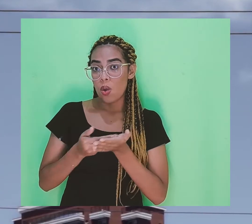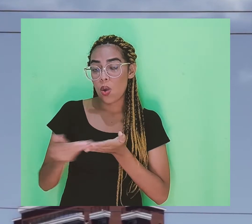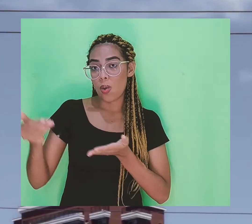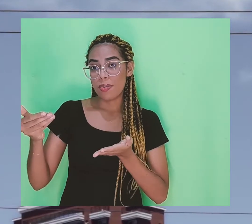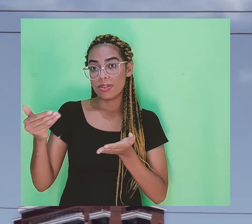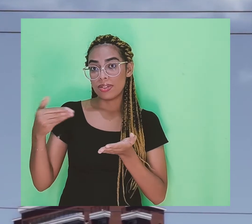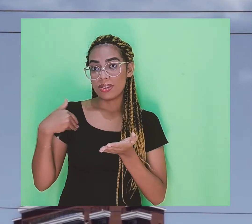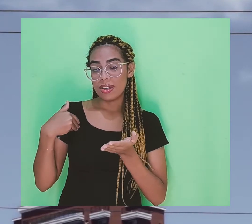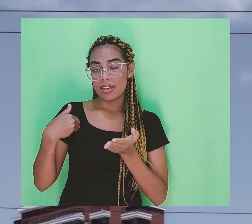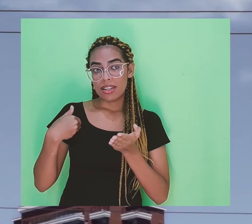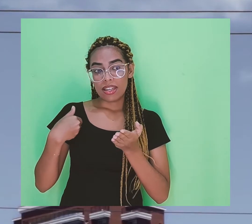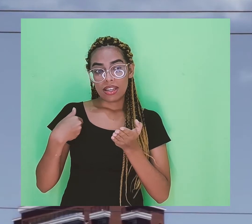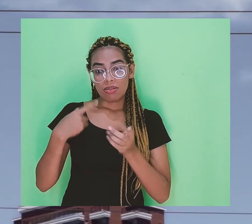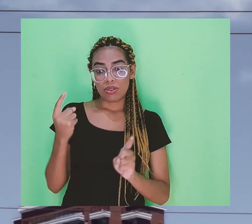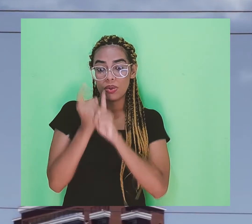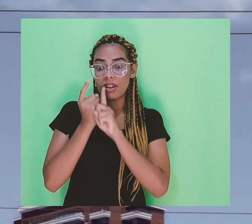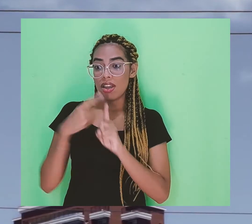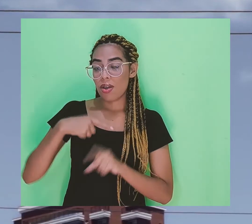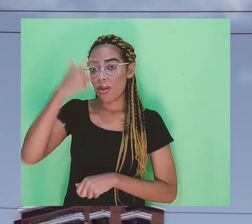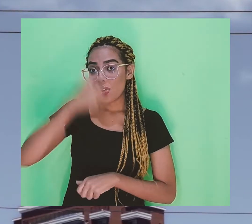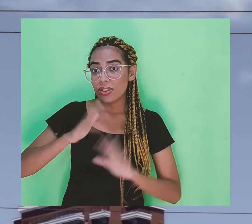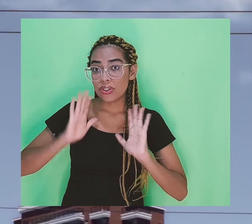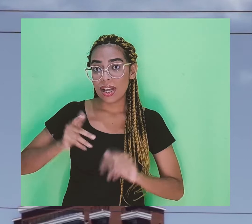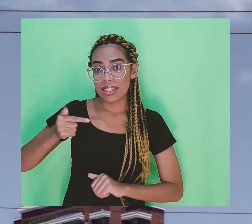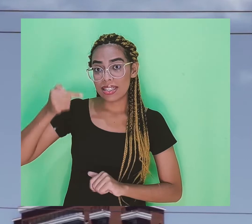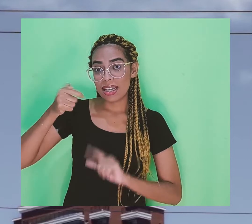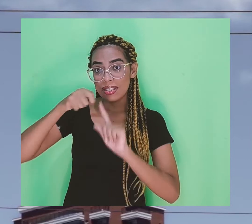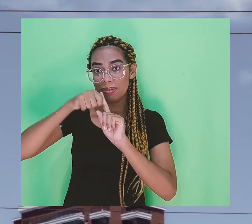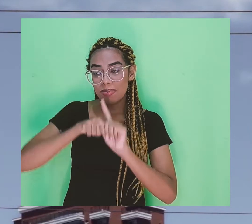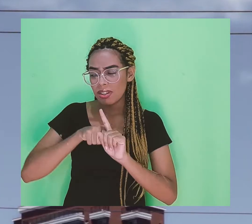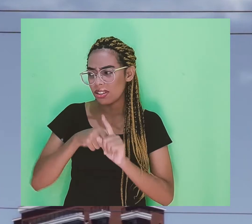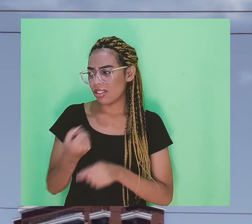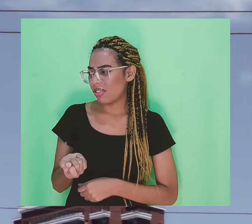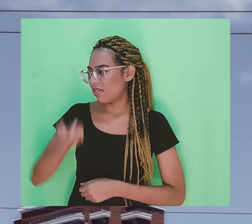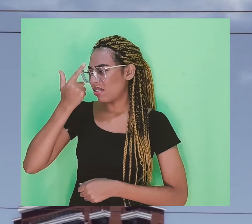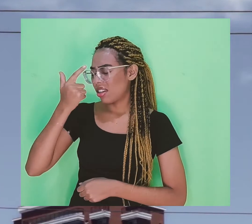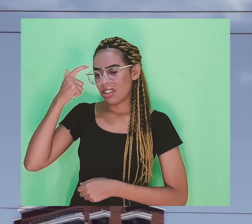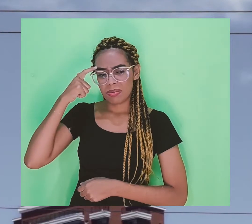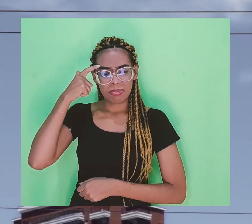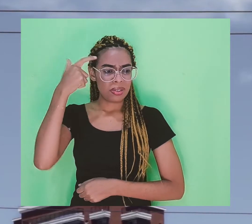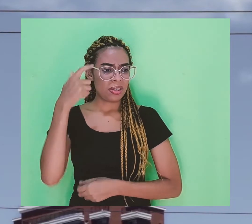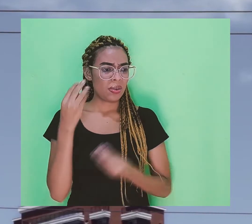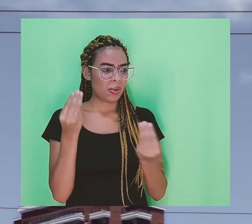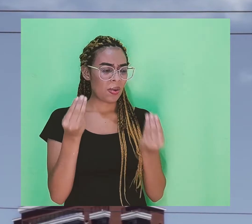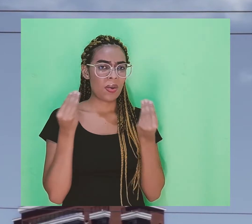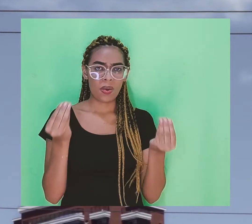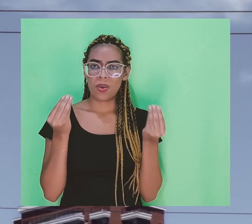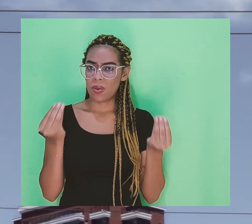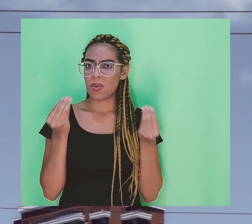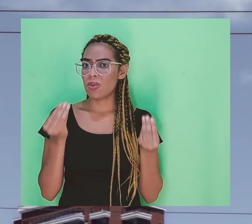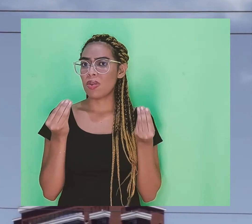de 7 meses de gravidez. E isso mexeu tanto com a minha autoestima, tanto com o meu psicológico, que eu não